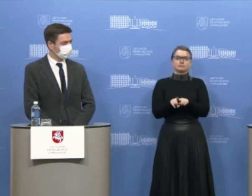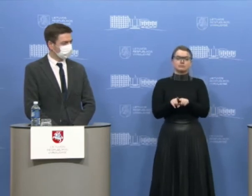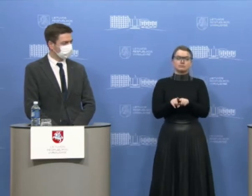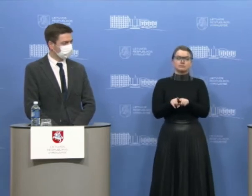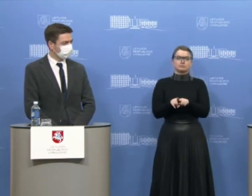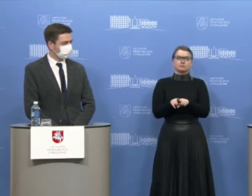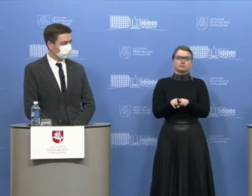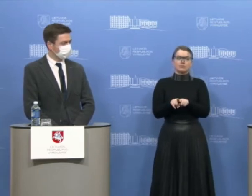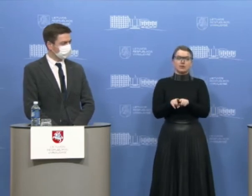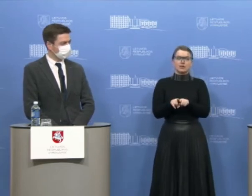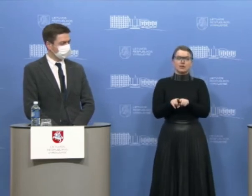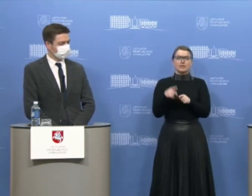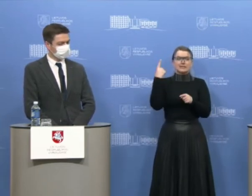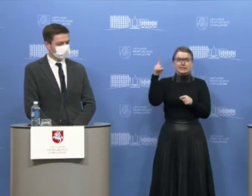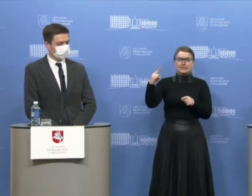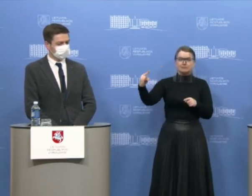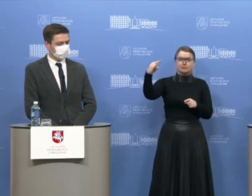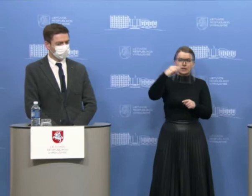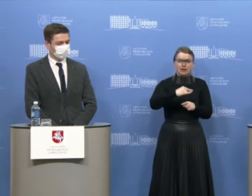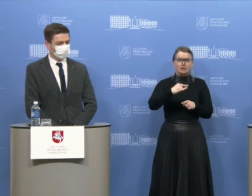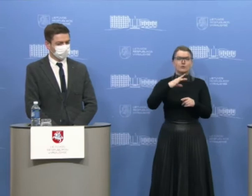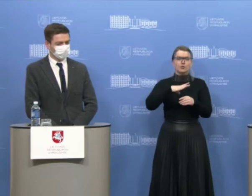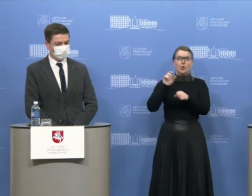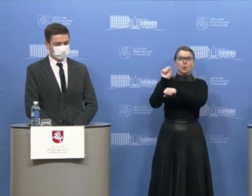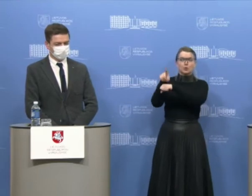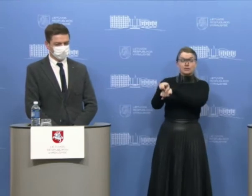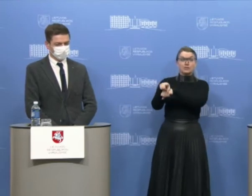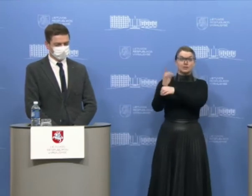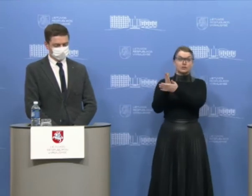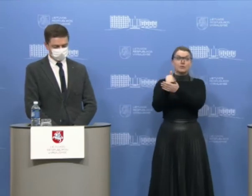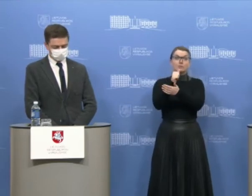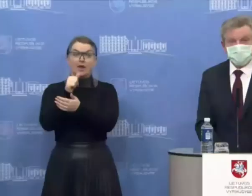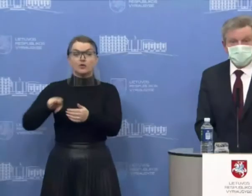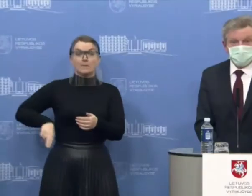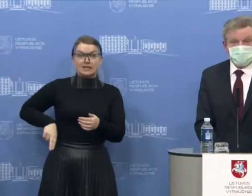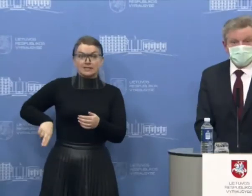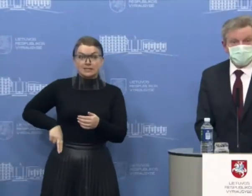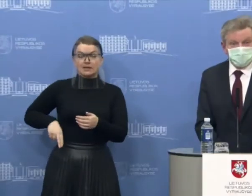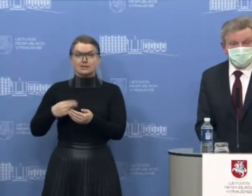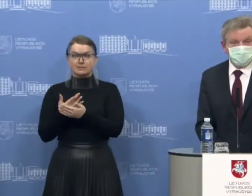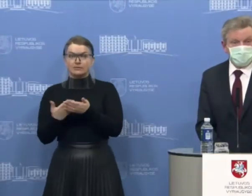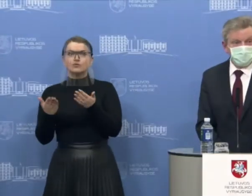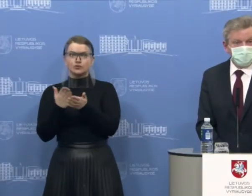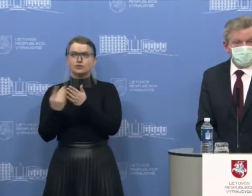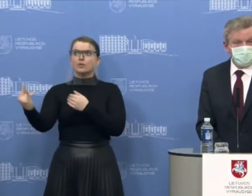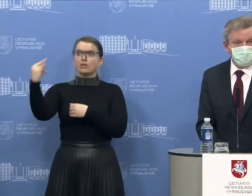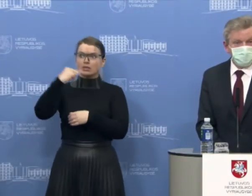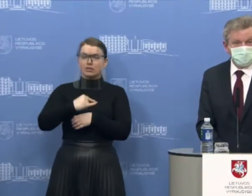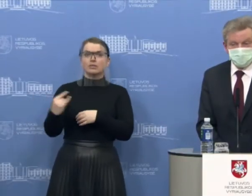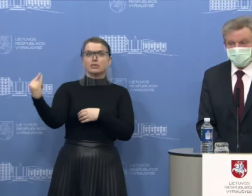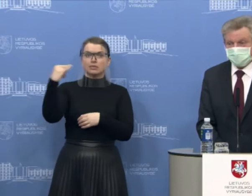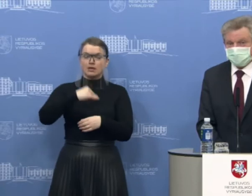kurie buvo organizuoti ir kurie dar vyksta, ypatingai iš Minsko, iš kitų vietovių,